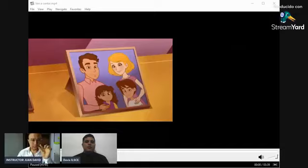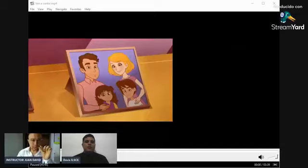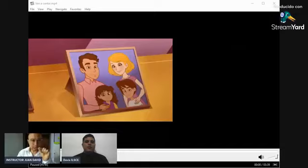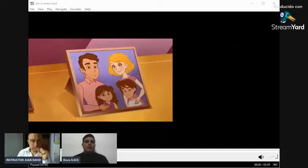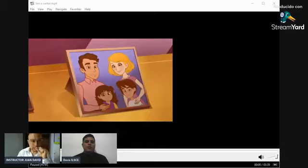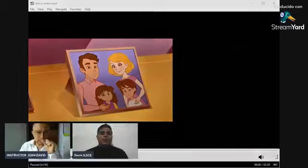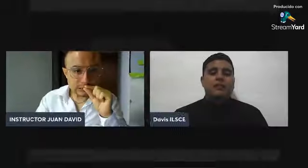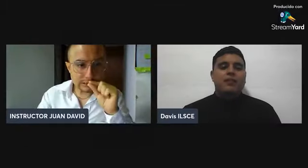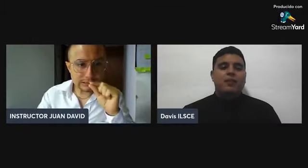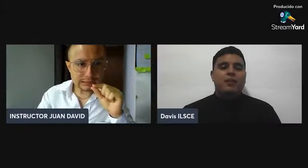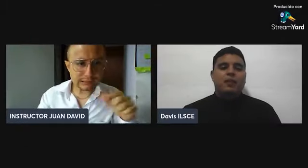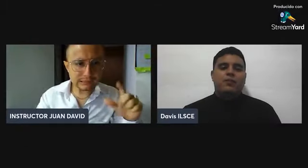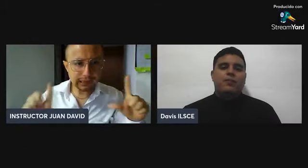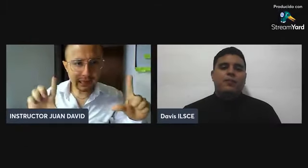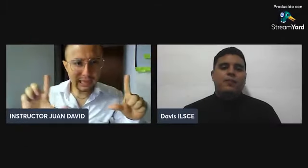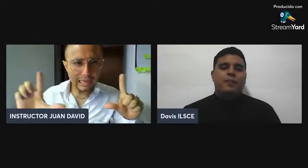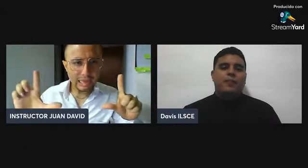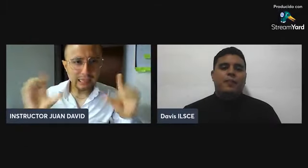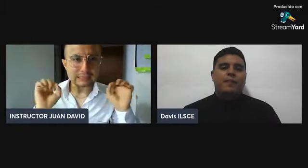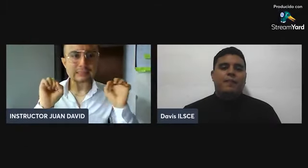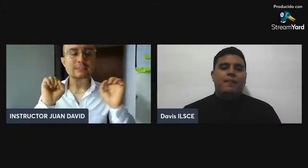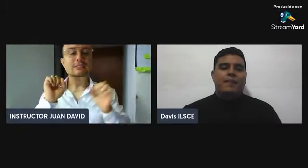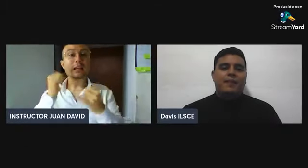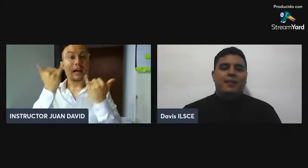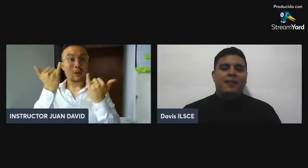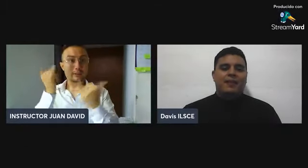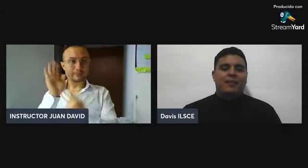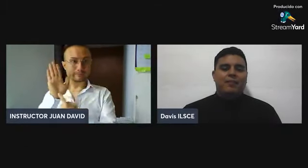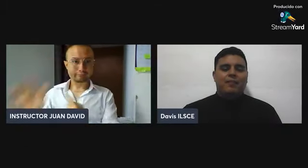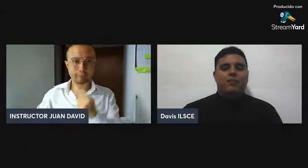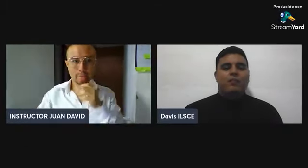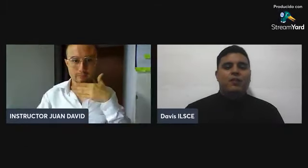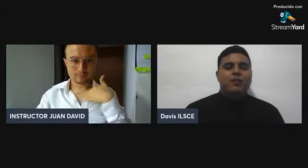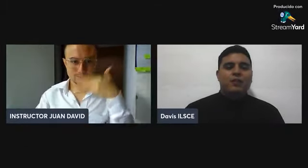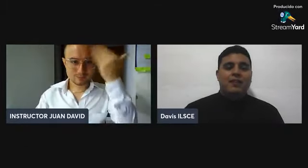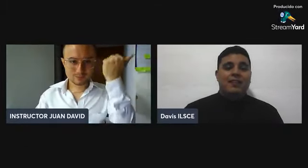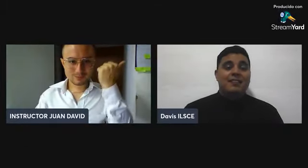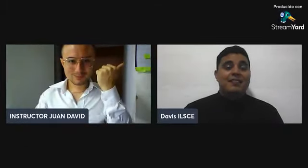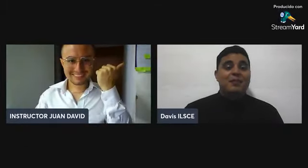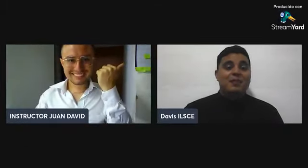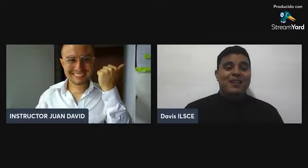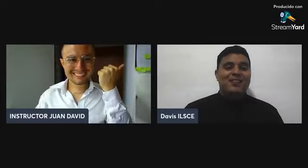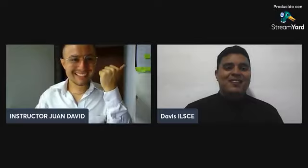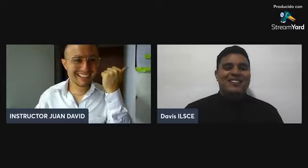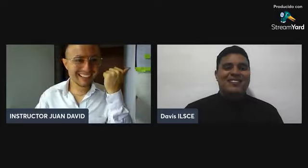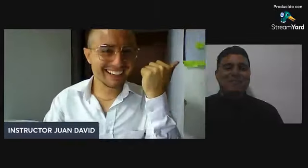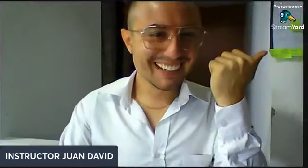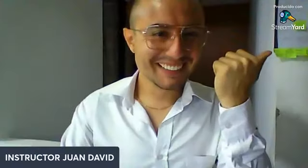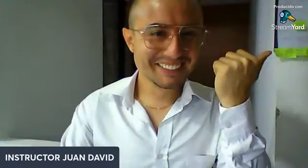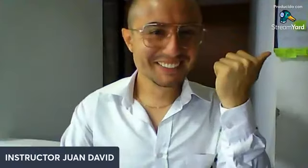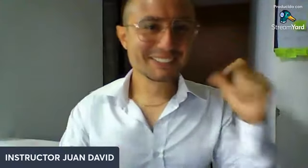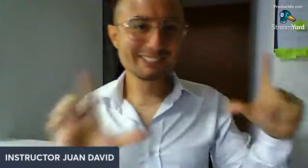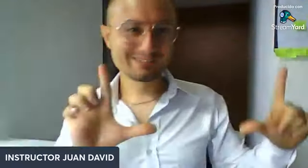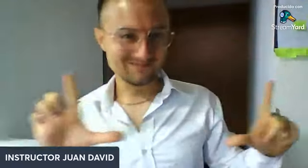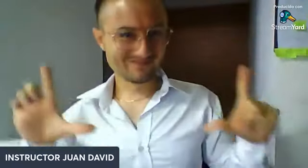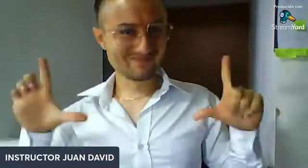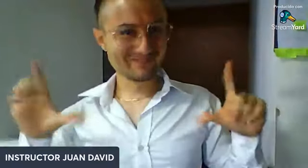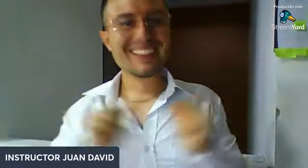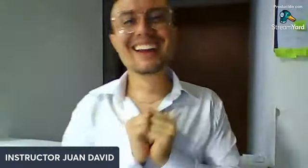Entonces, este es el video. Qué pena, un poquito más grande. Este es el video. Se me olvida